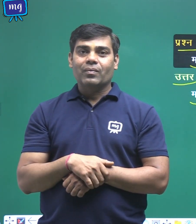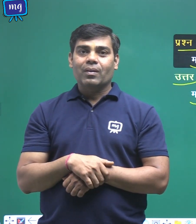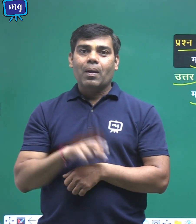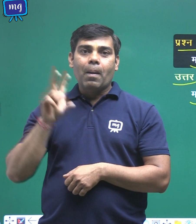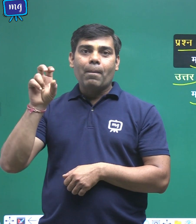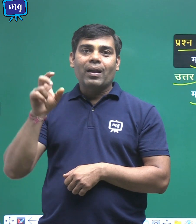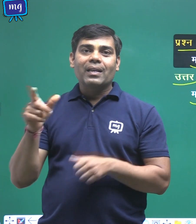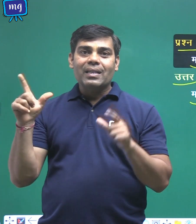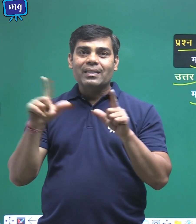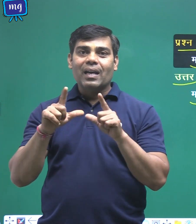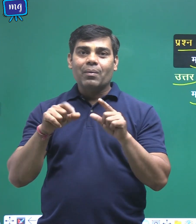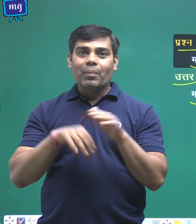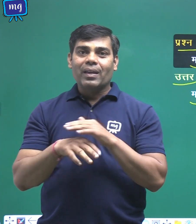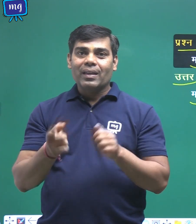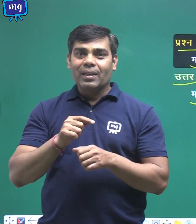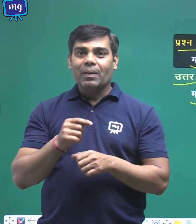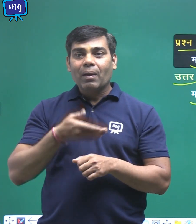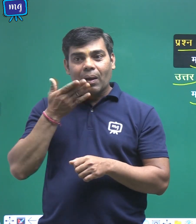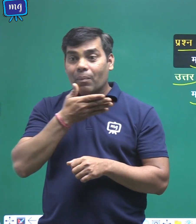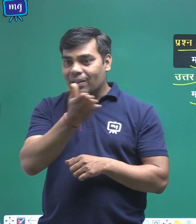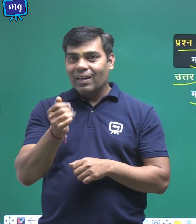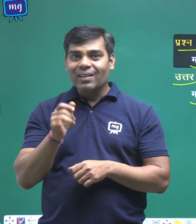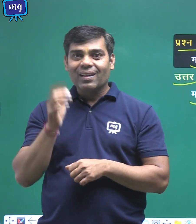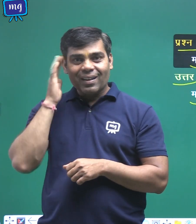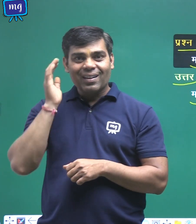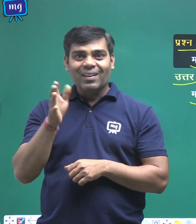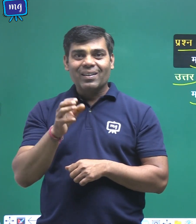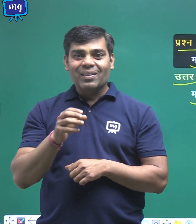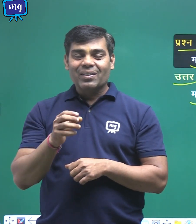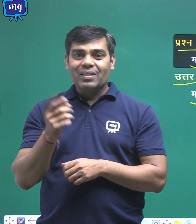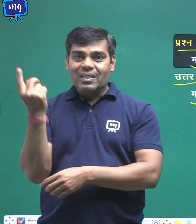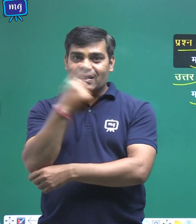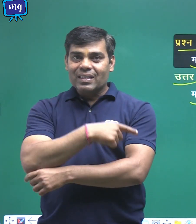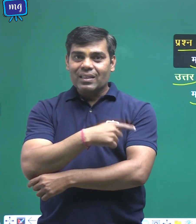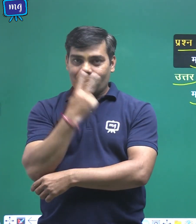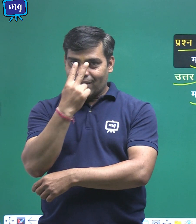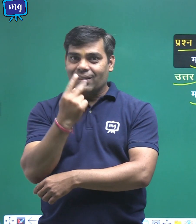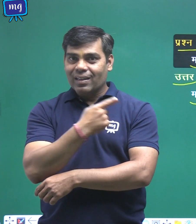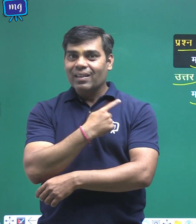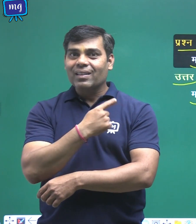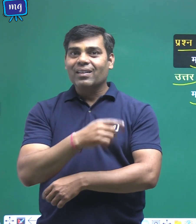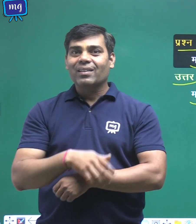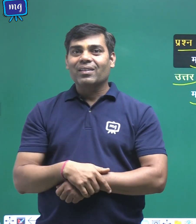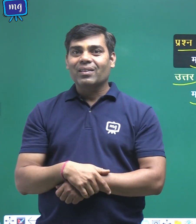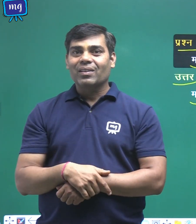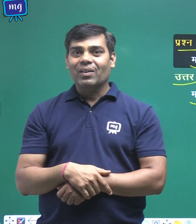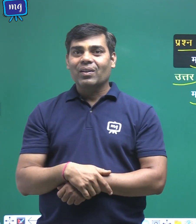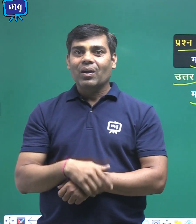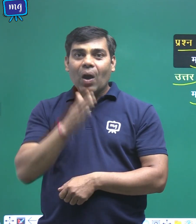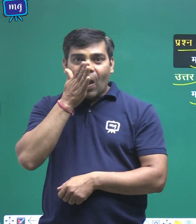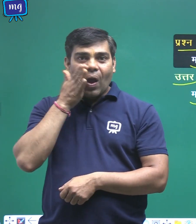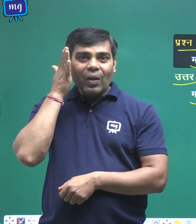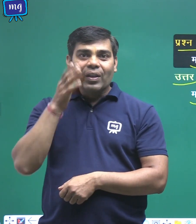ही बताया था, चित्र भी दिखाया था होली